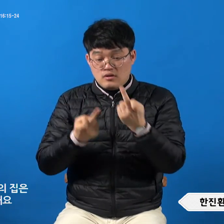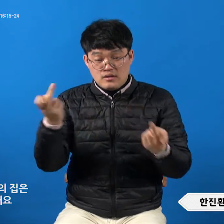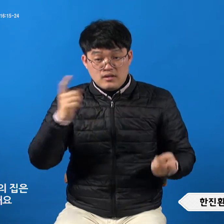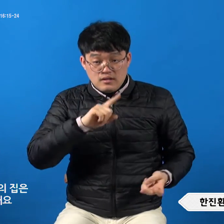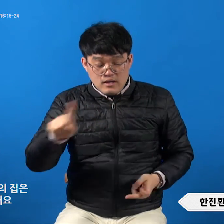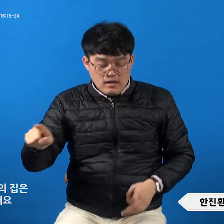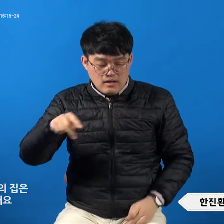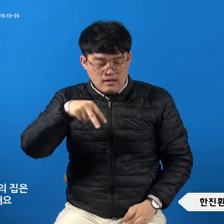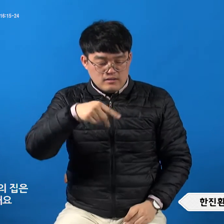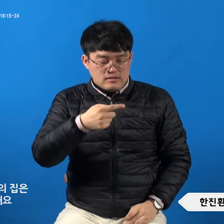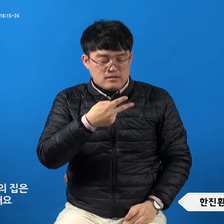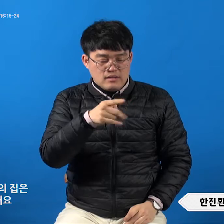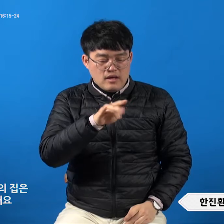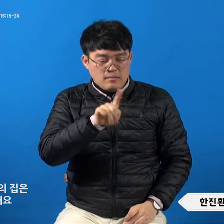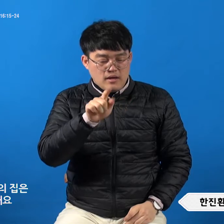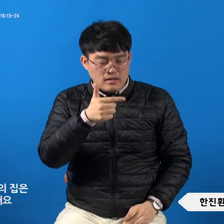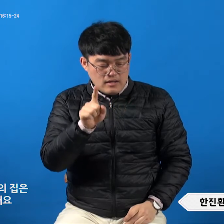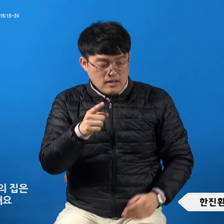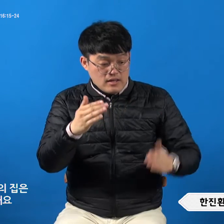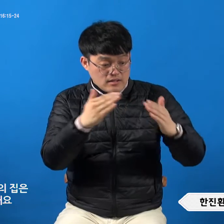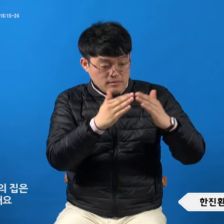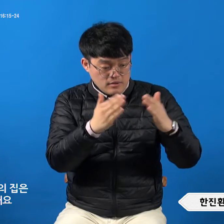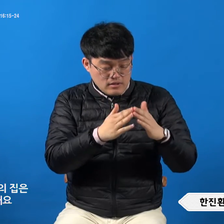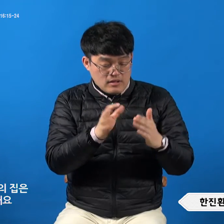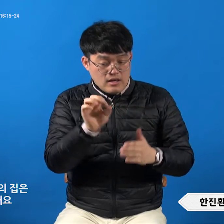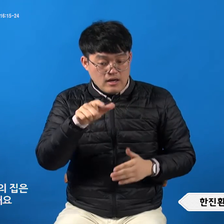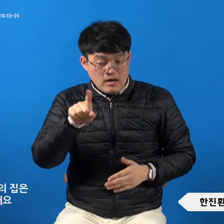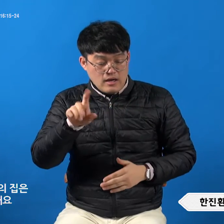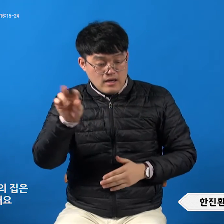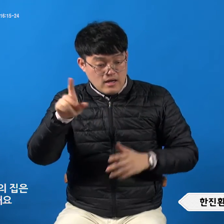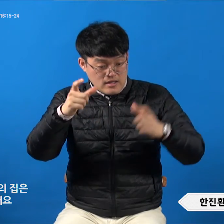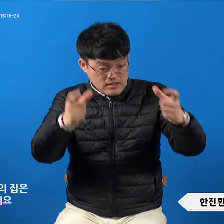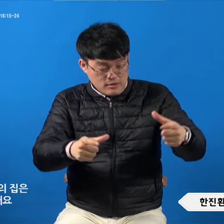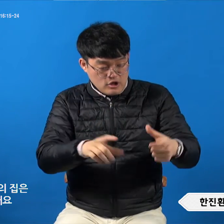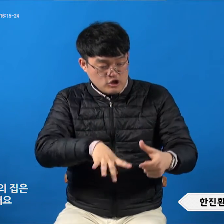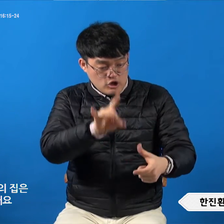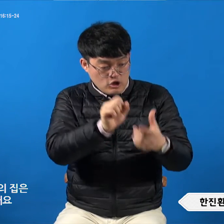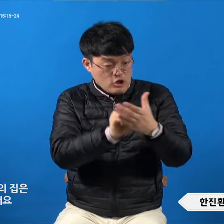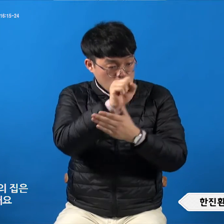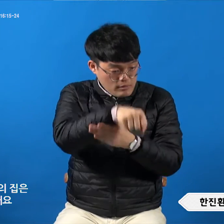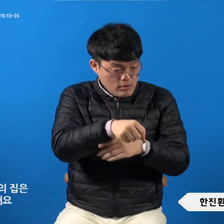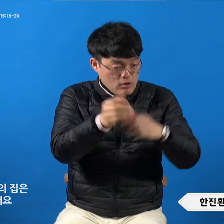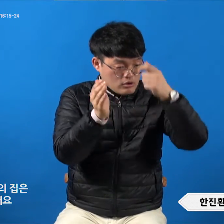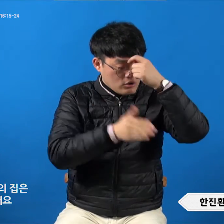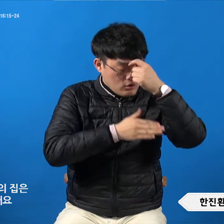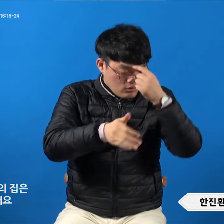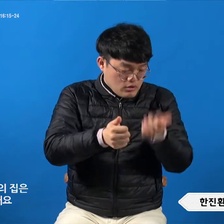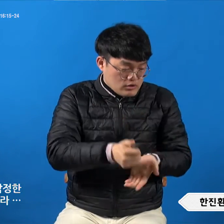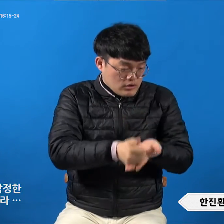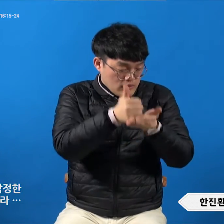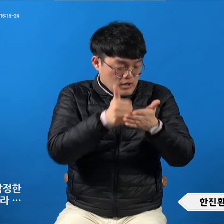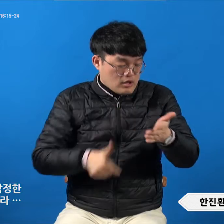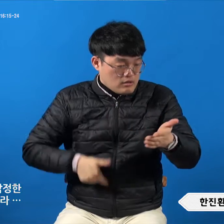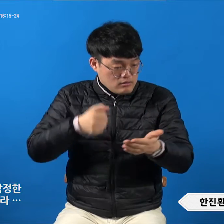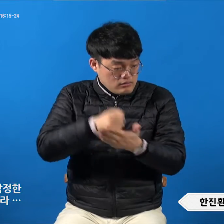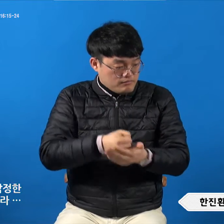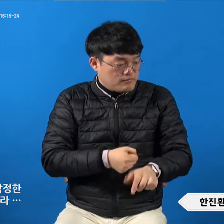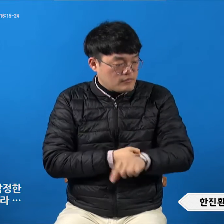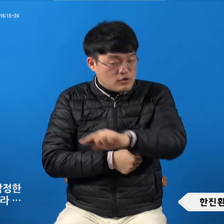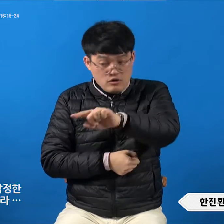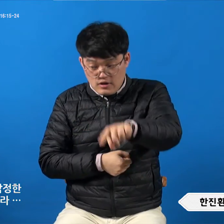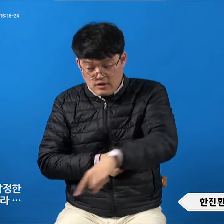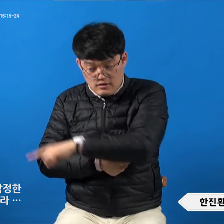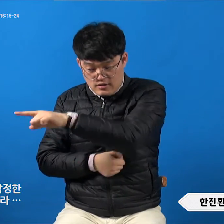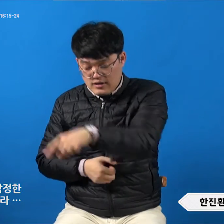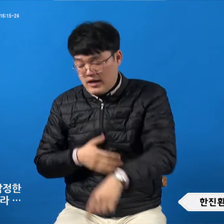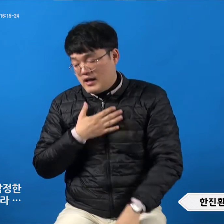형제들아, 스데바나의 집은 곧 아가야의 첫 열매요 또 성도 섬기기로 작정한 줄을 너희가 아는지라.